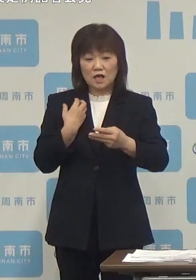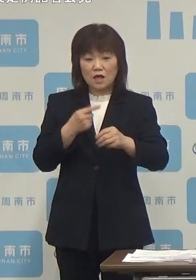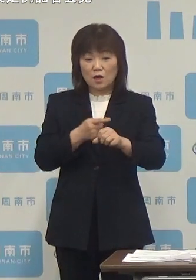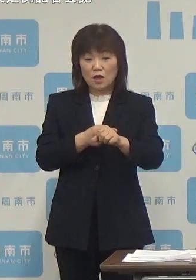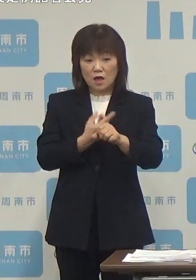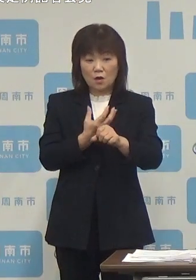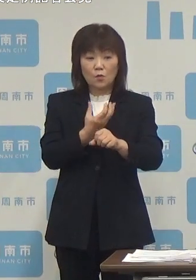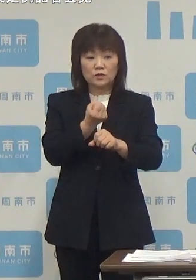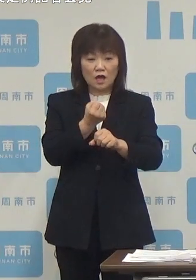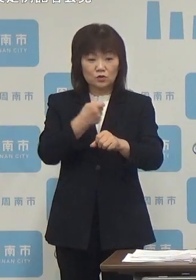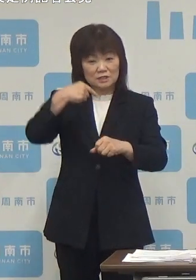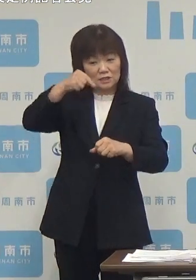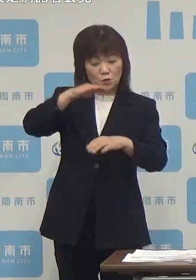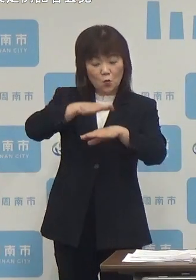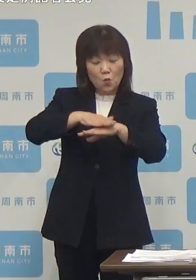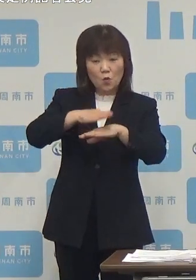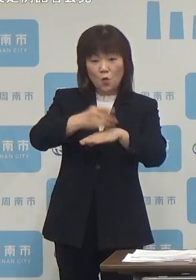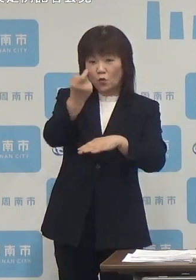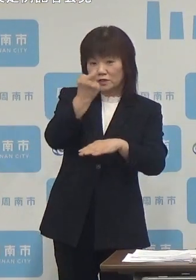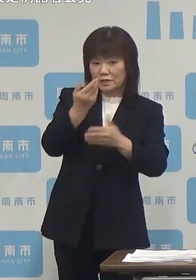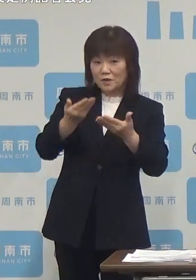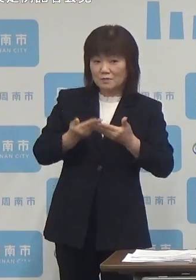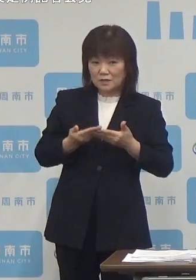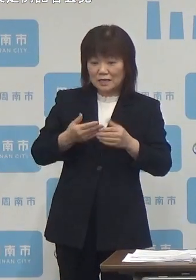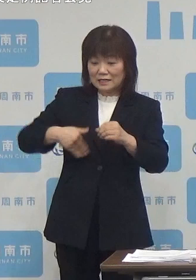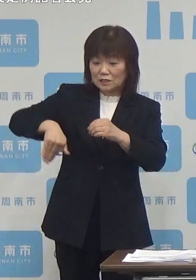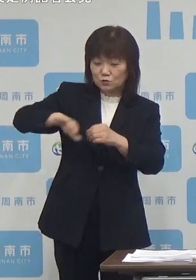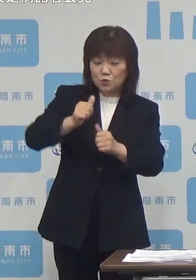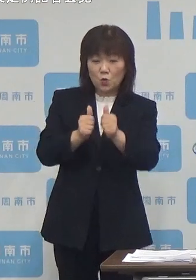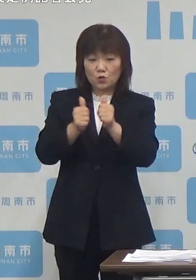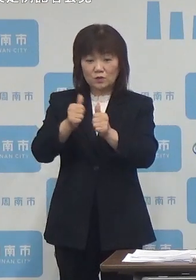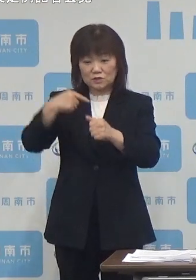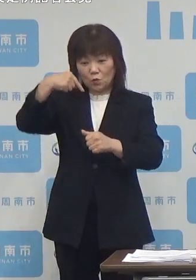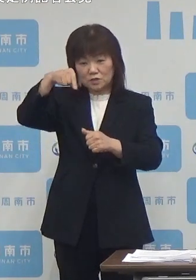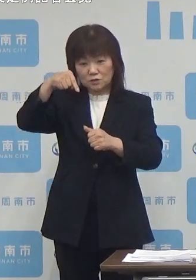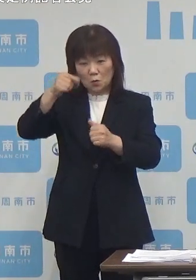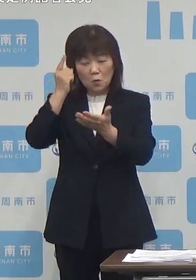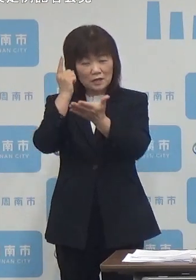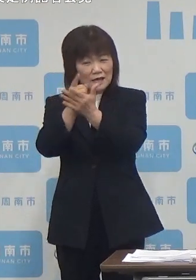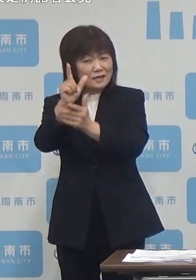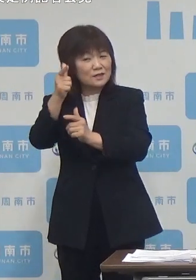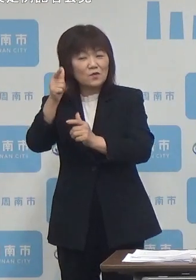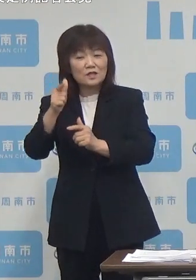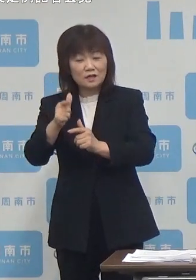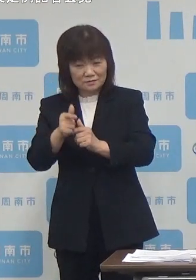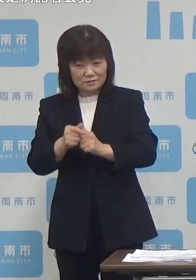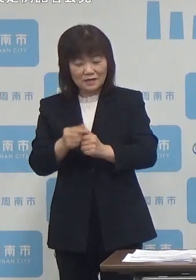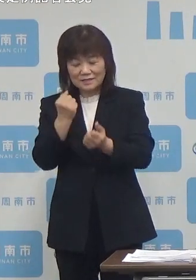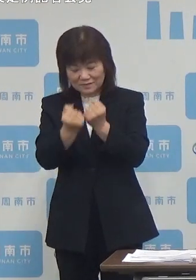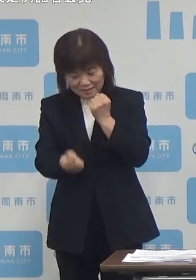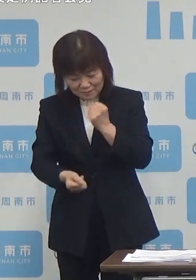指導法を教えていただきます。陸上競技の指導に関わらず